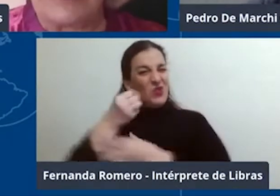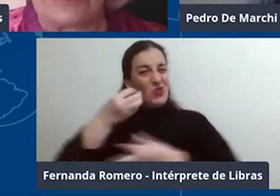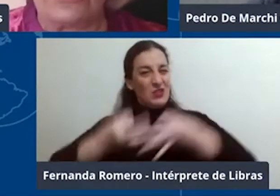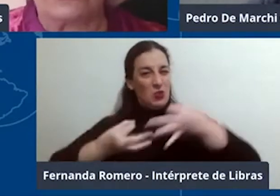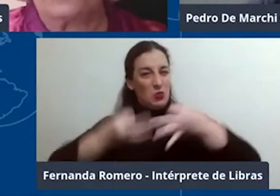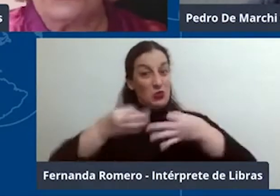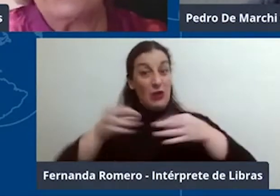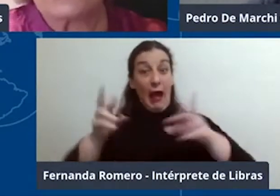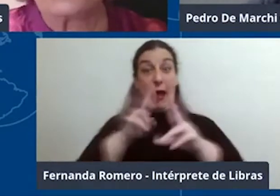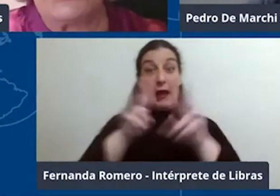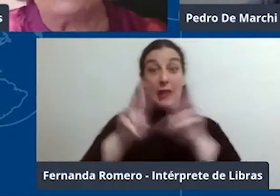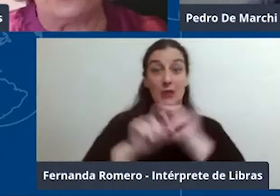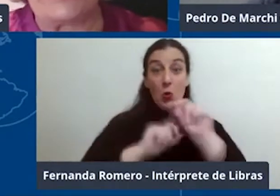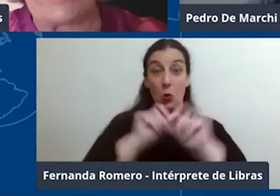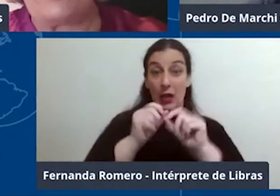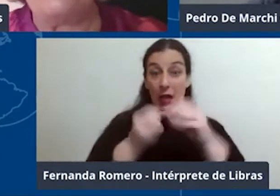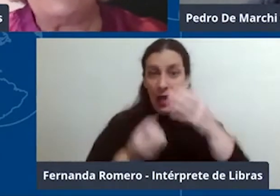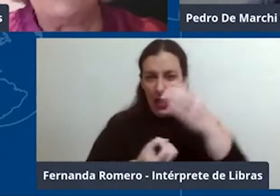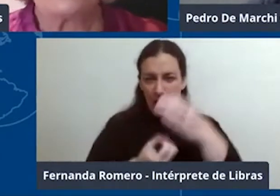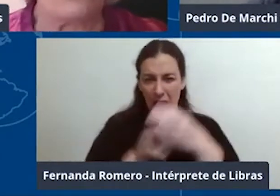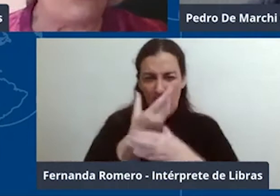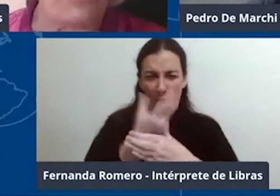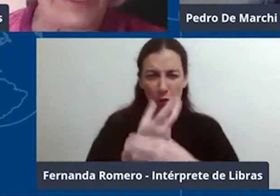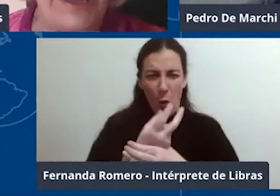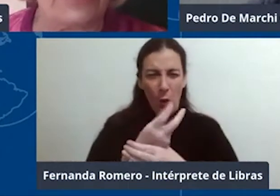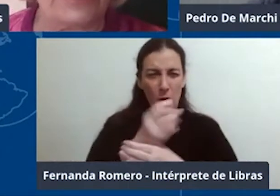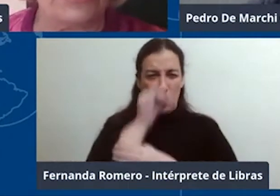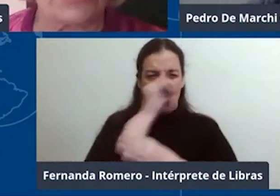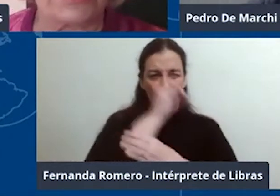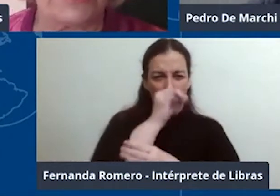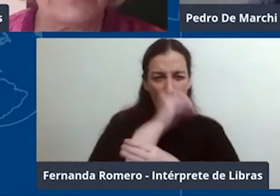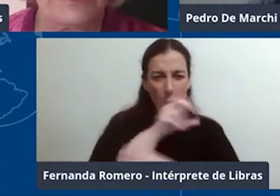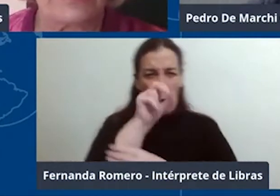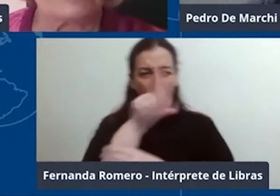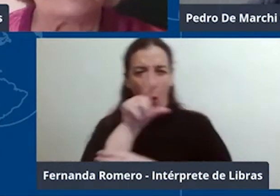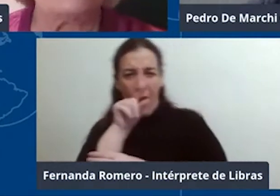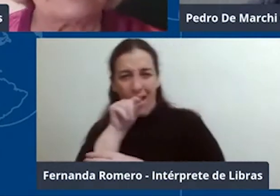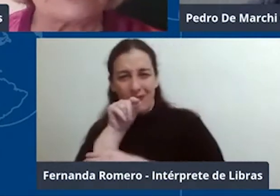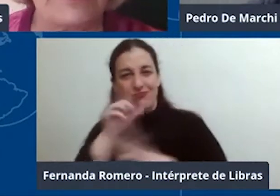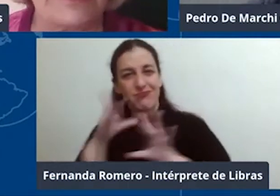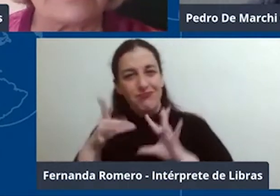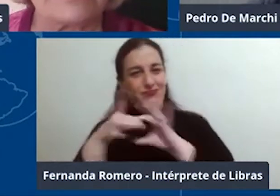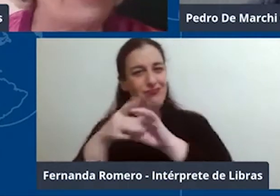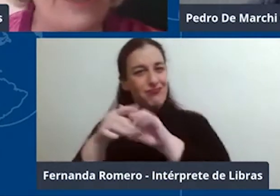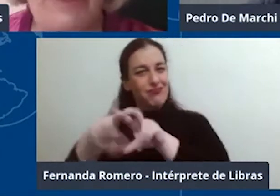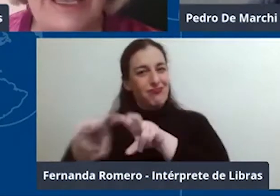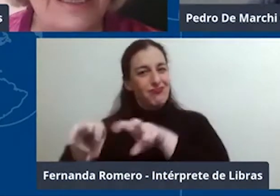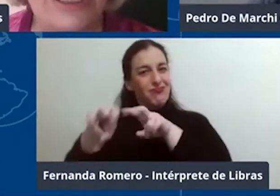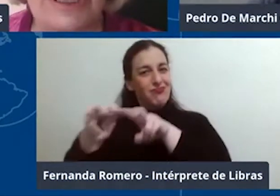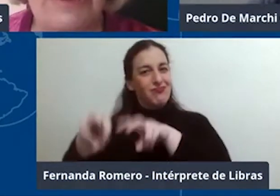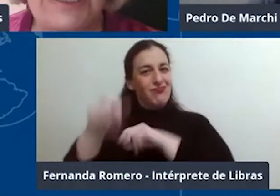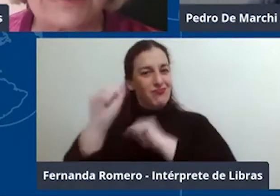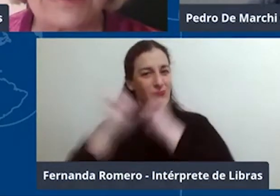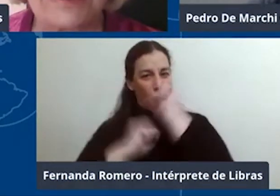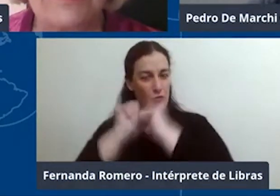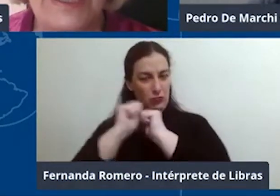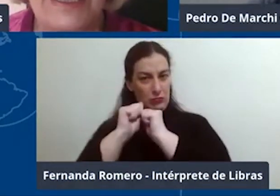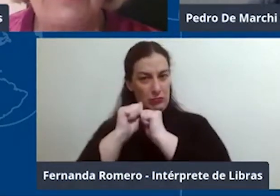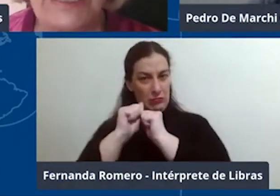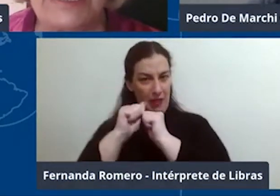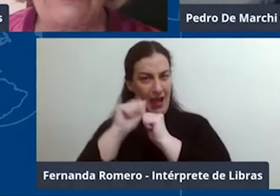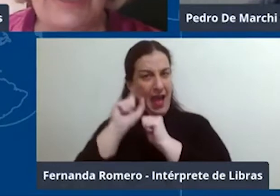o criador do suíno ou da ave com a agroindústria. Que relação é essa? Não é uma relação